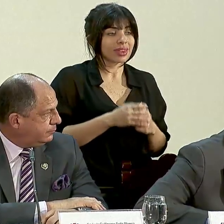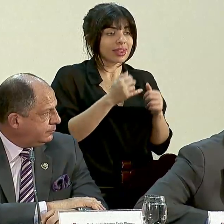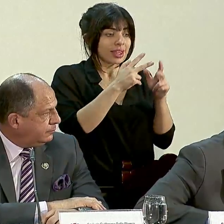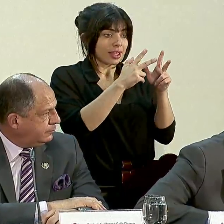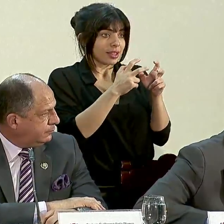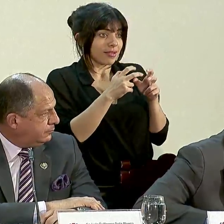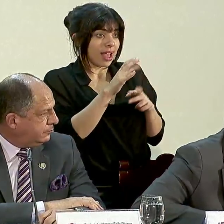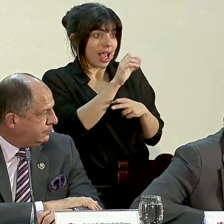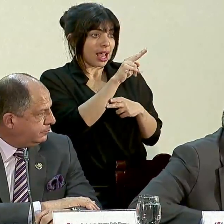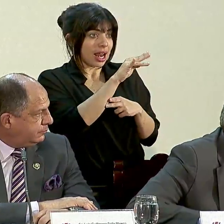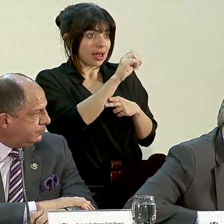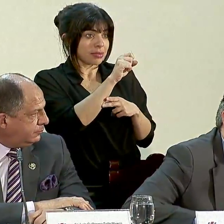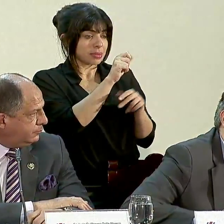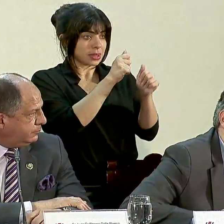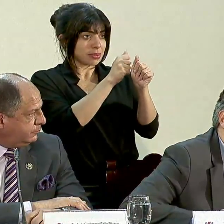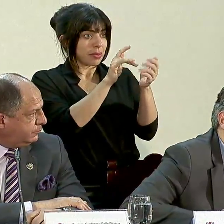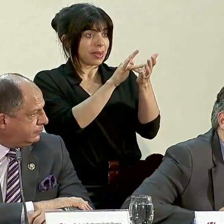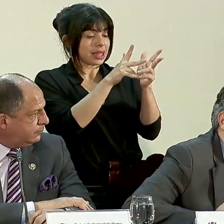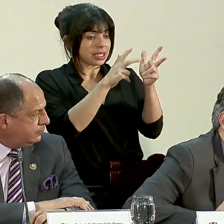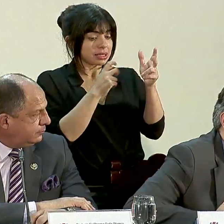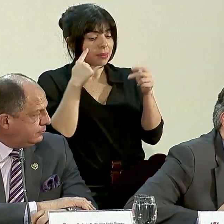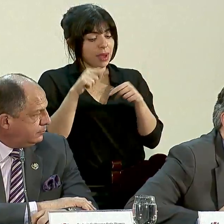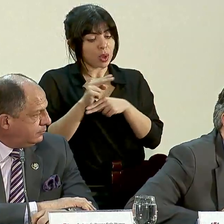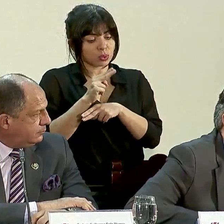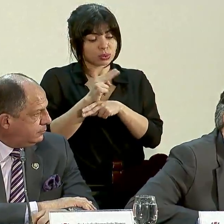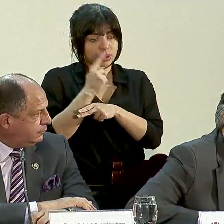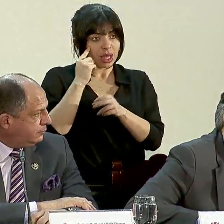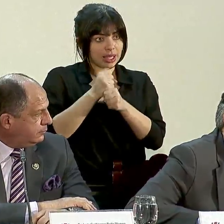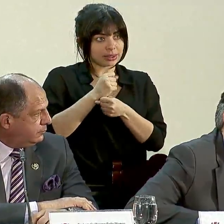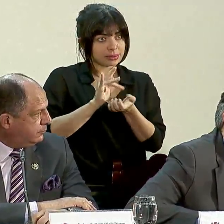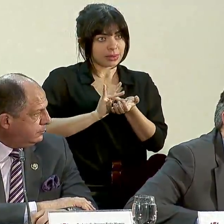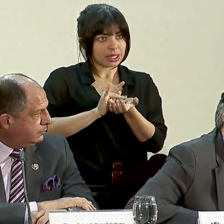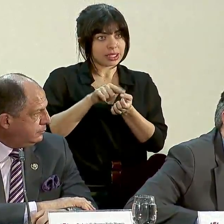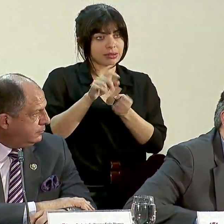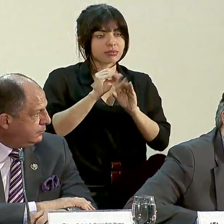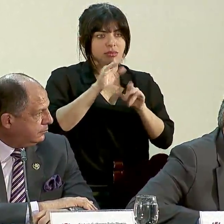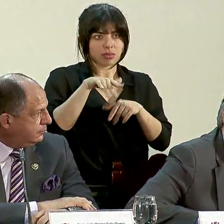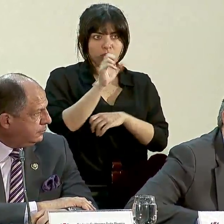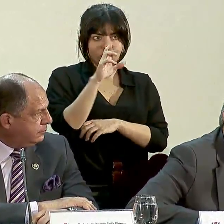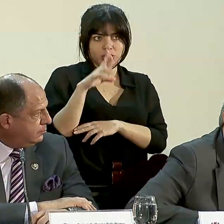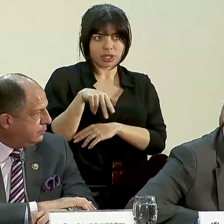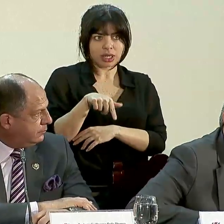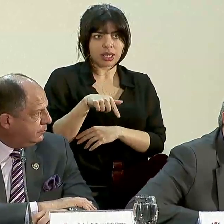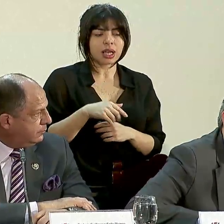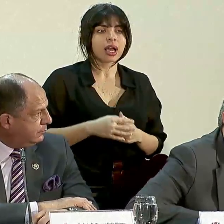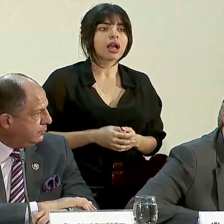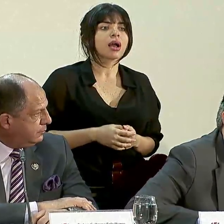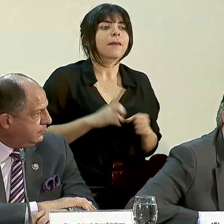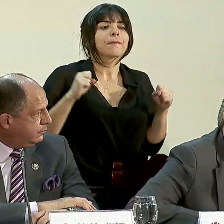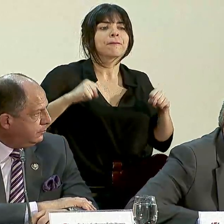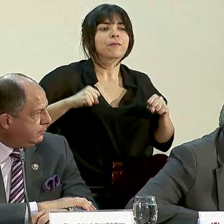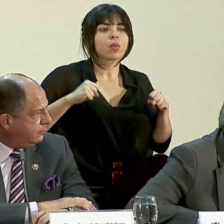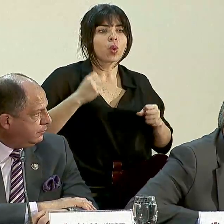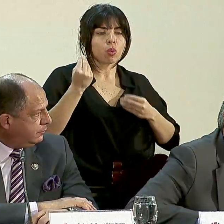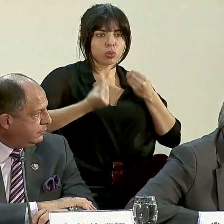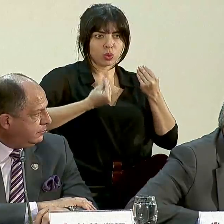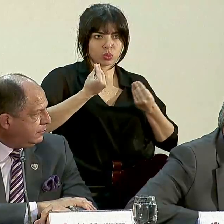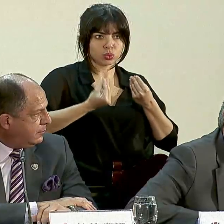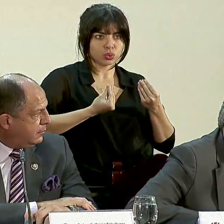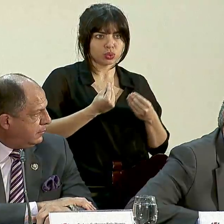derivados del cannabis como medicamentos, pues evidentemente en Costa Rica se podrían